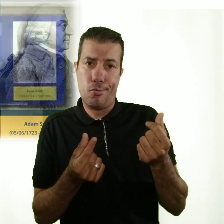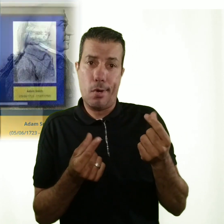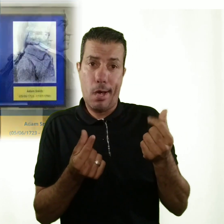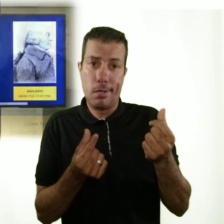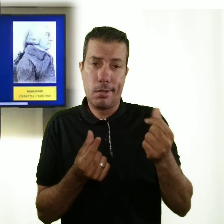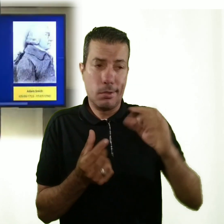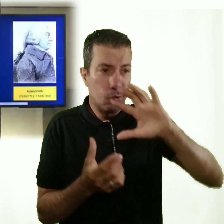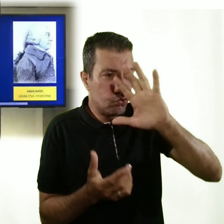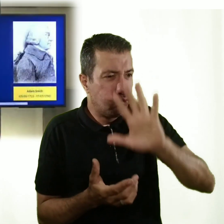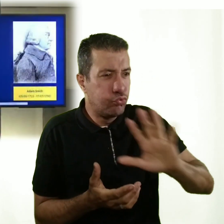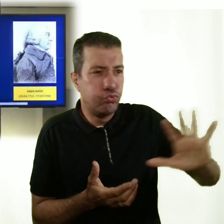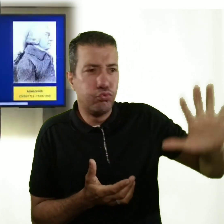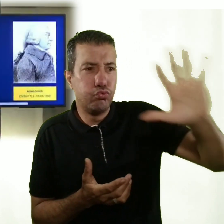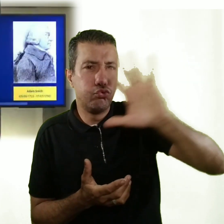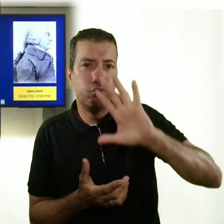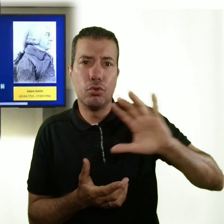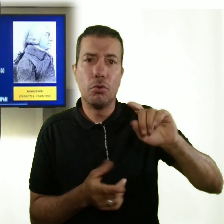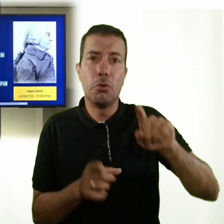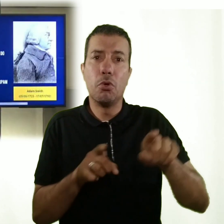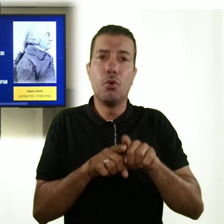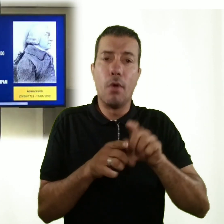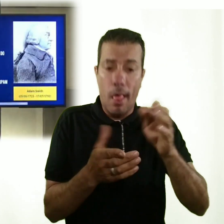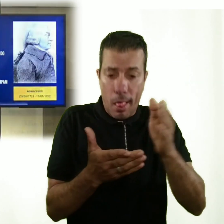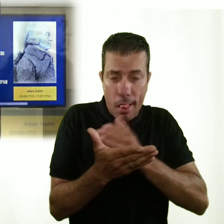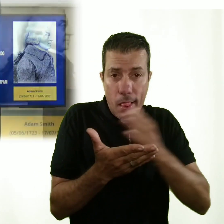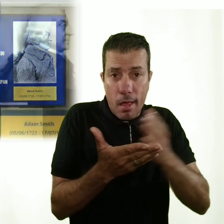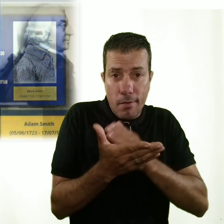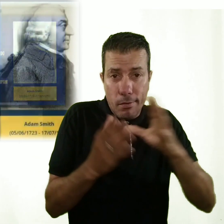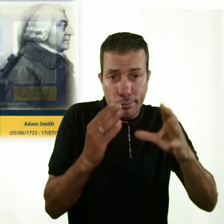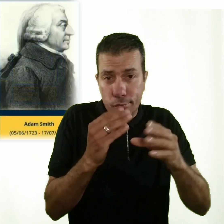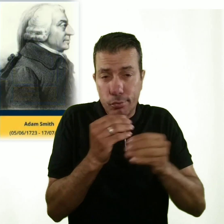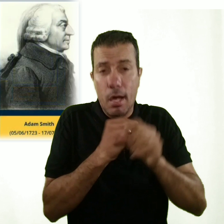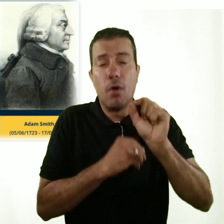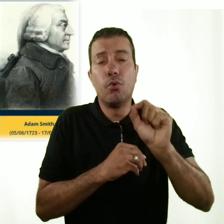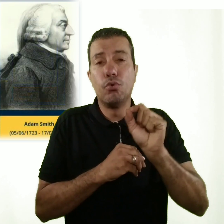Nações. E nesse livro, para sintetizar, ele disse assim: